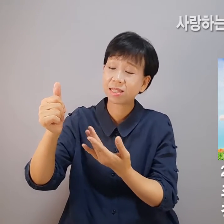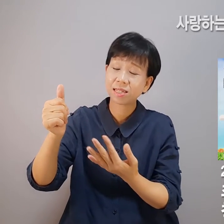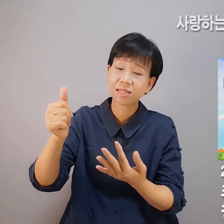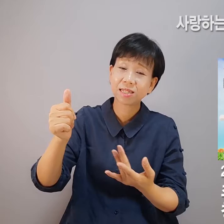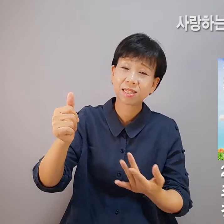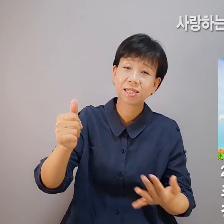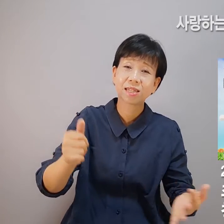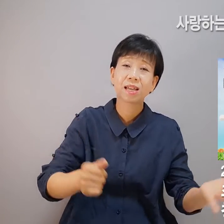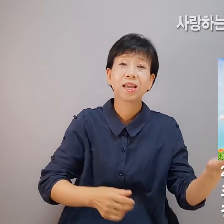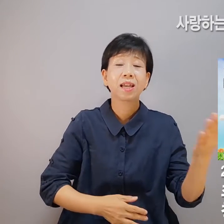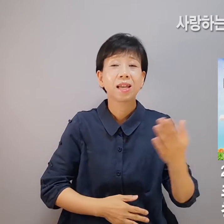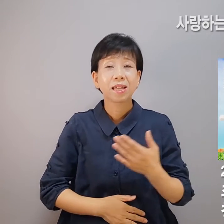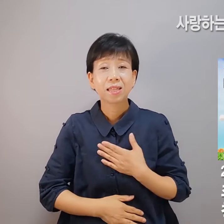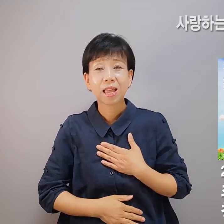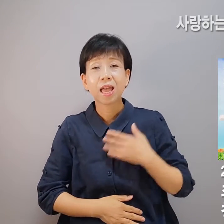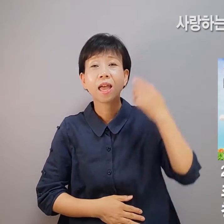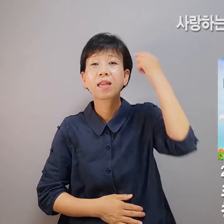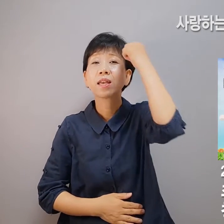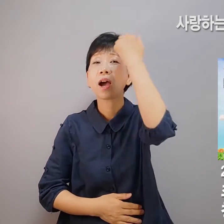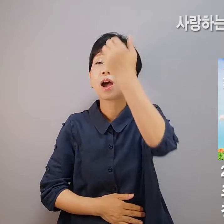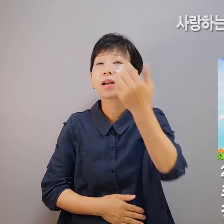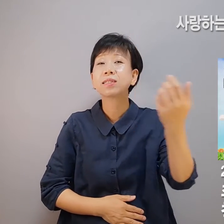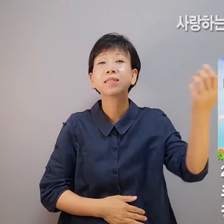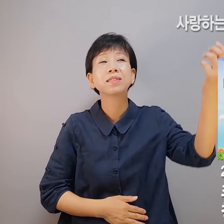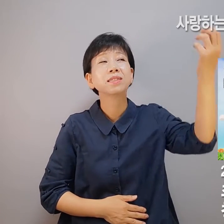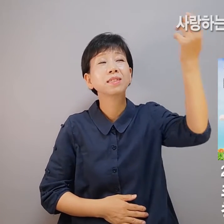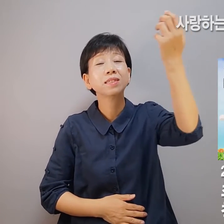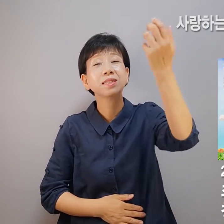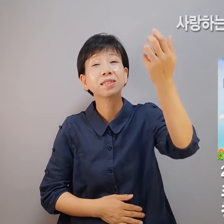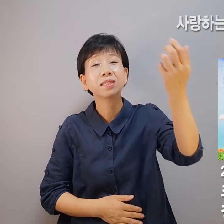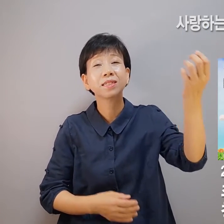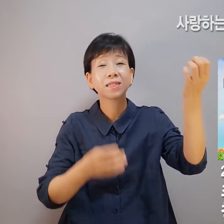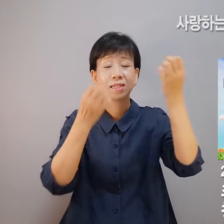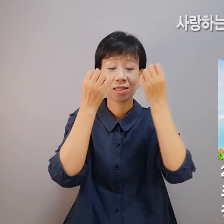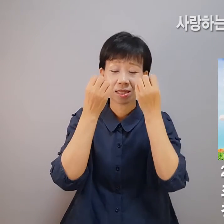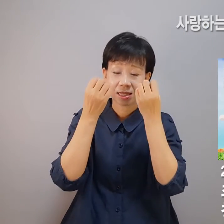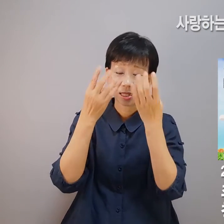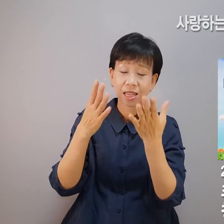주보혈이 내 영을